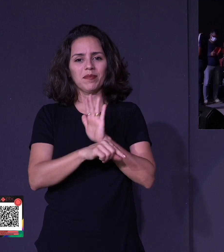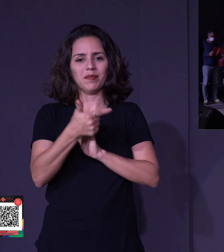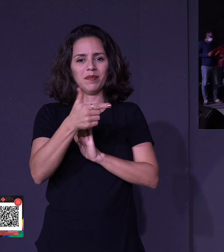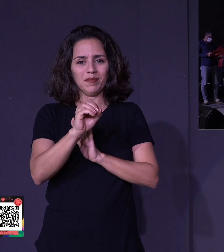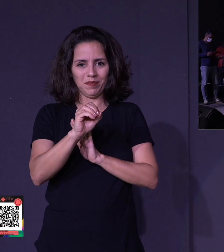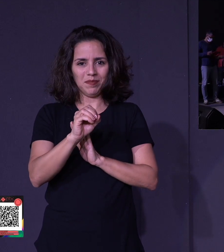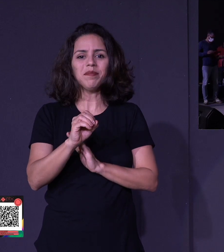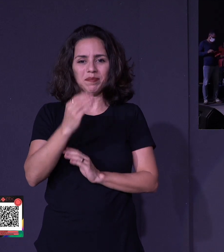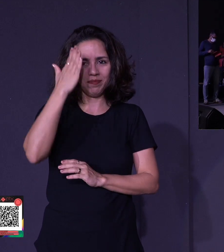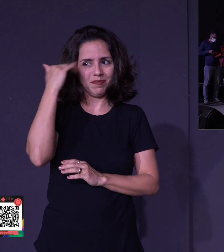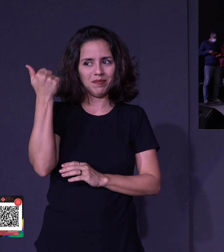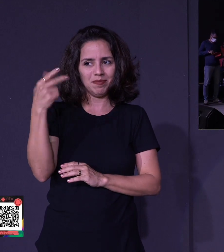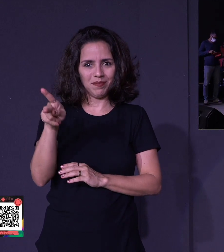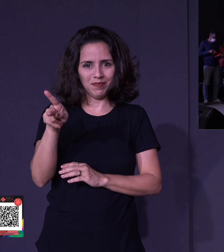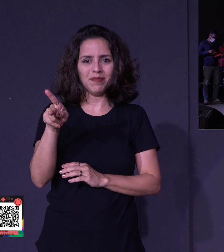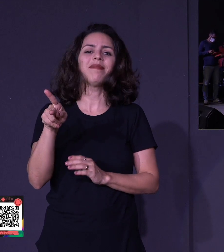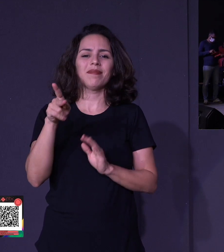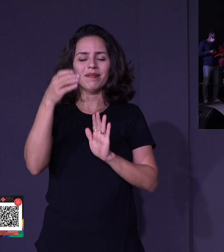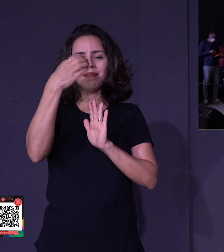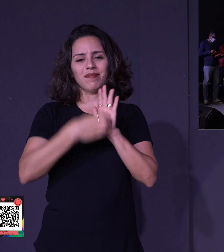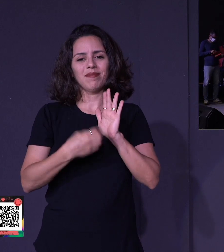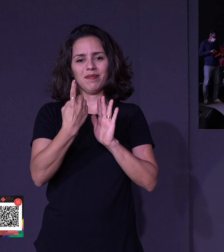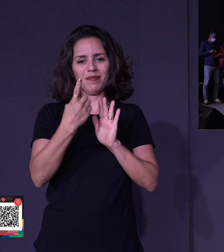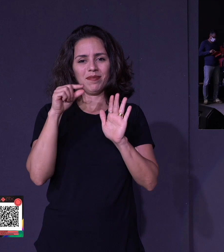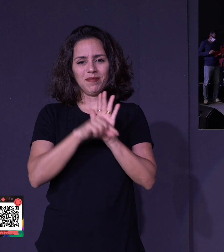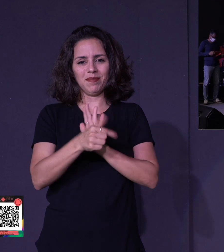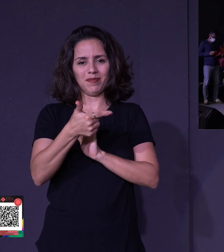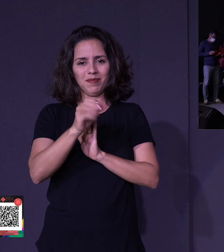Provérbios capítulo 1, verso 20.